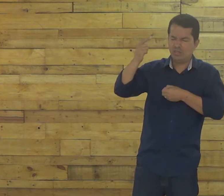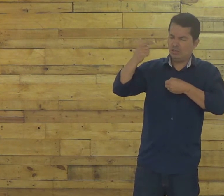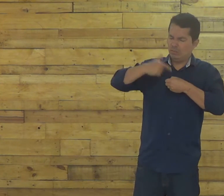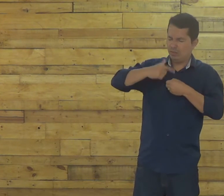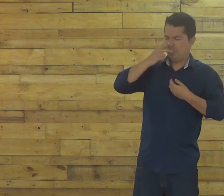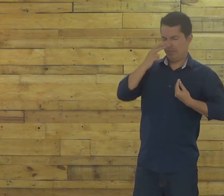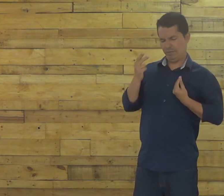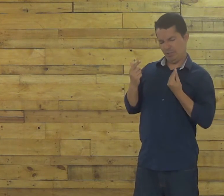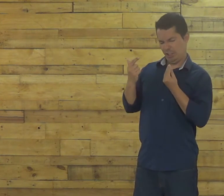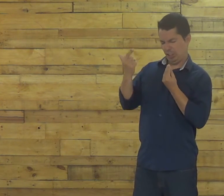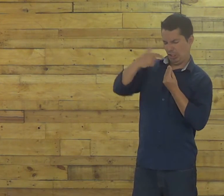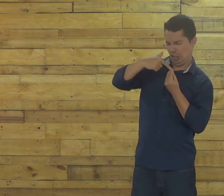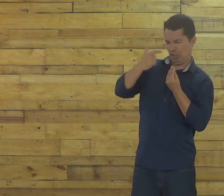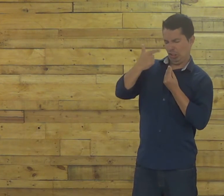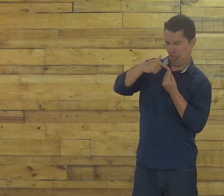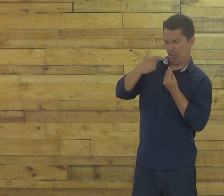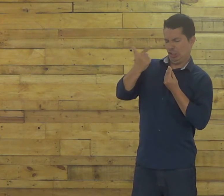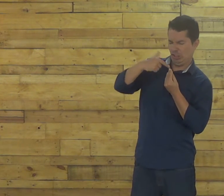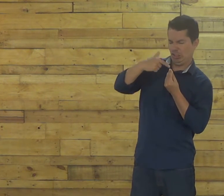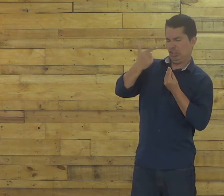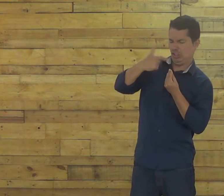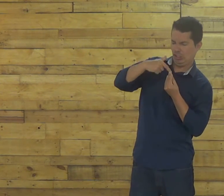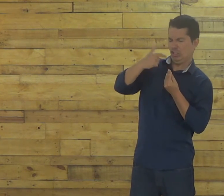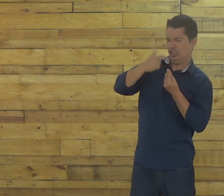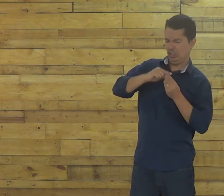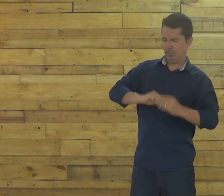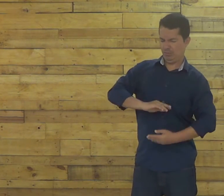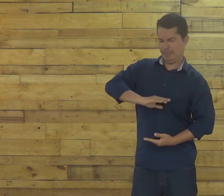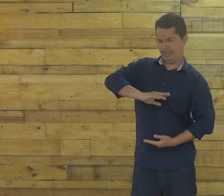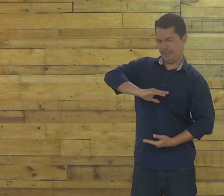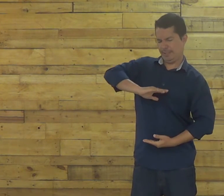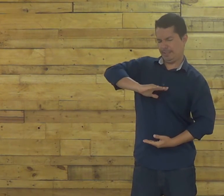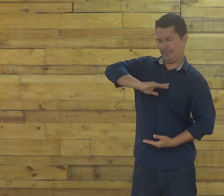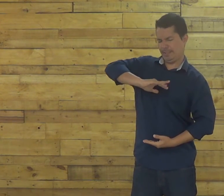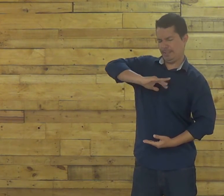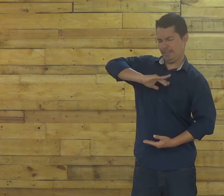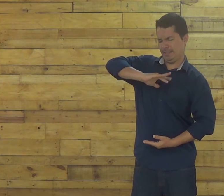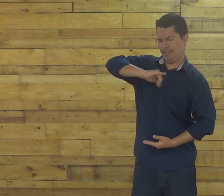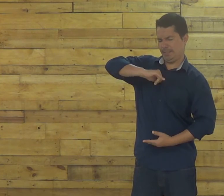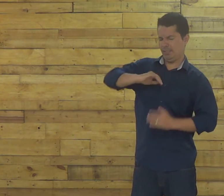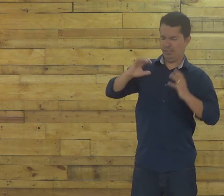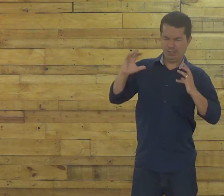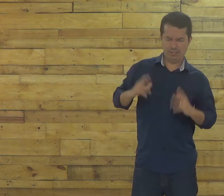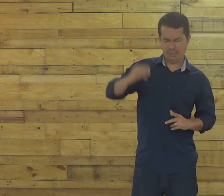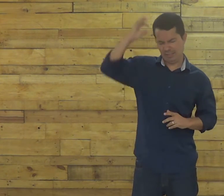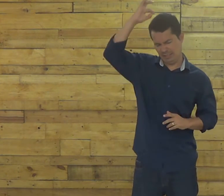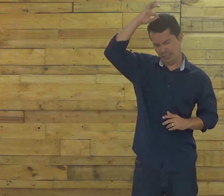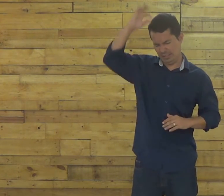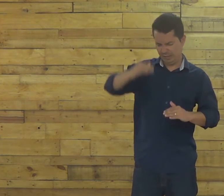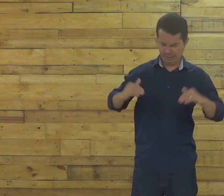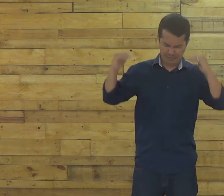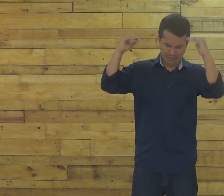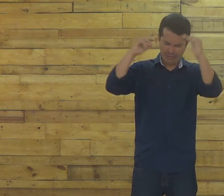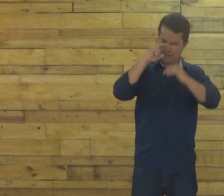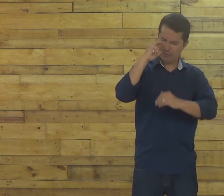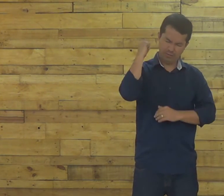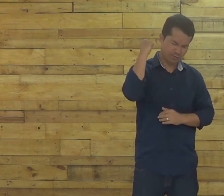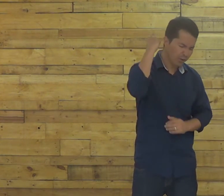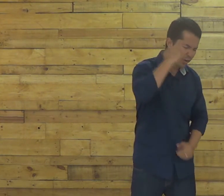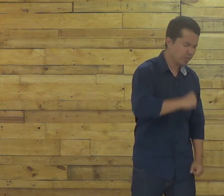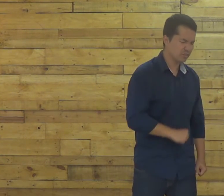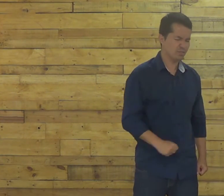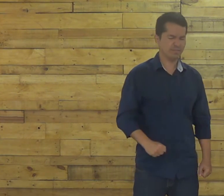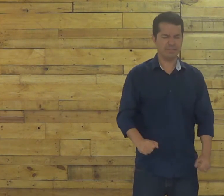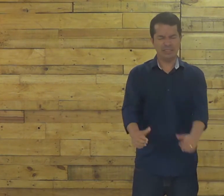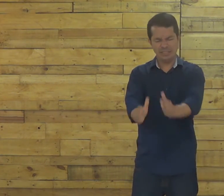lugares, nos abastecendo todos os dias, todos os dias, todos os dias. O tanque vai se enchendo, o